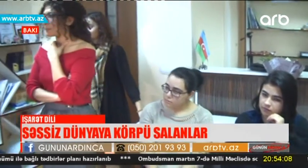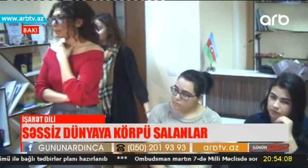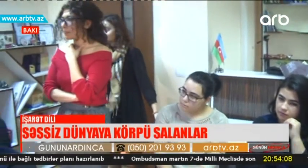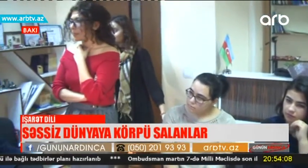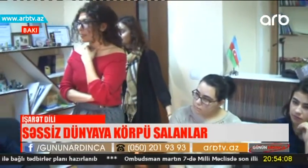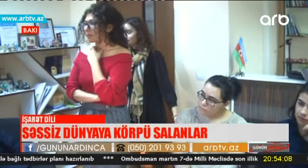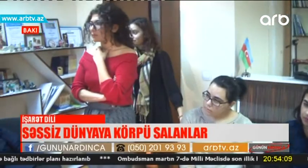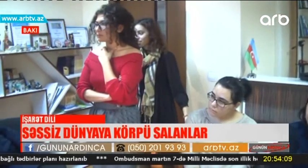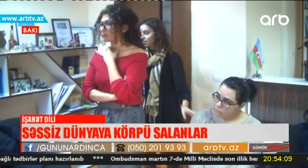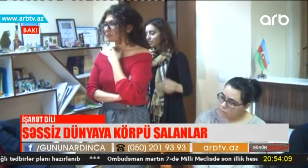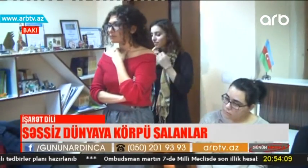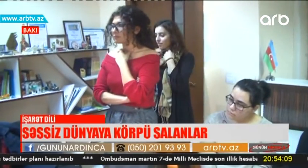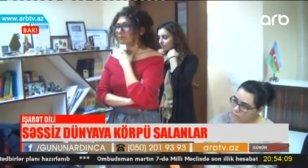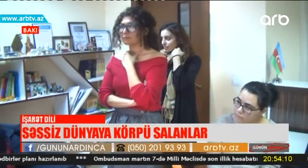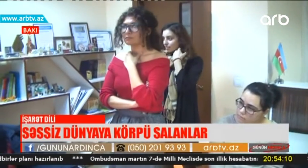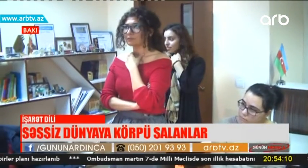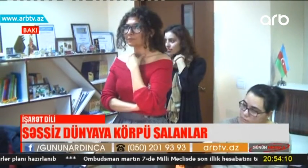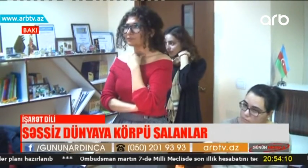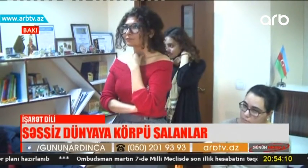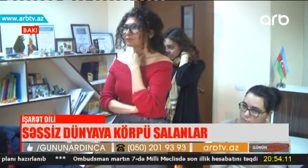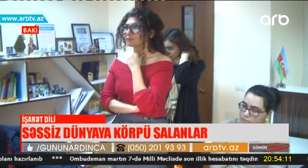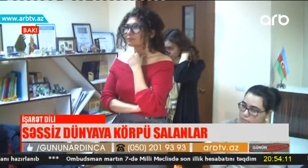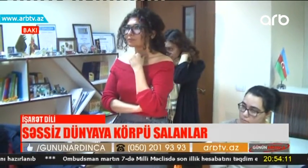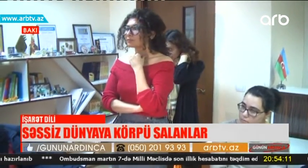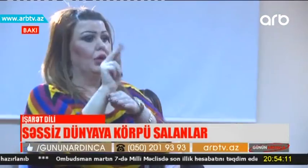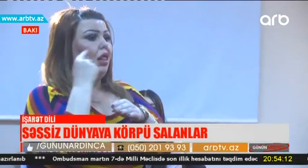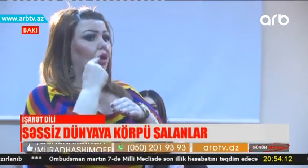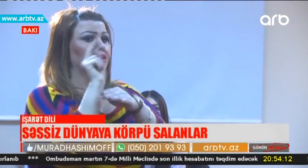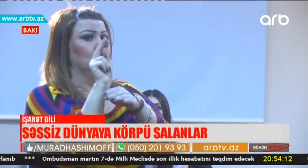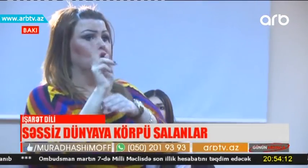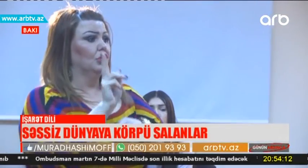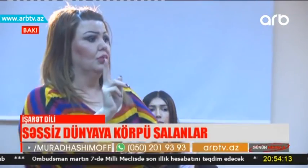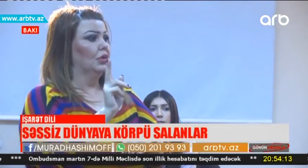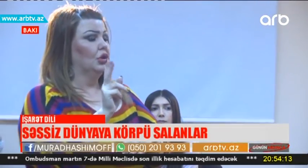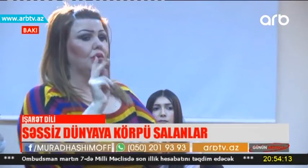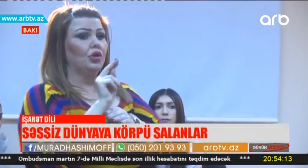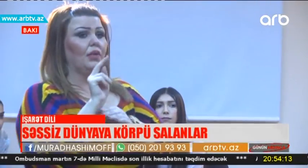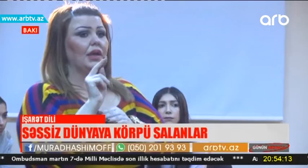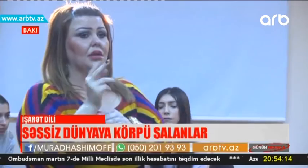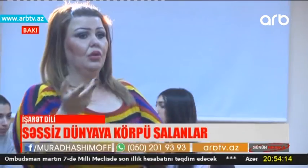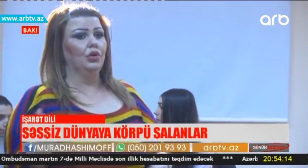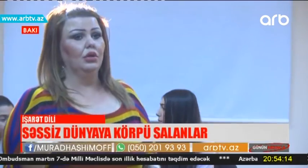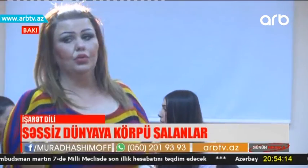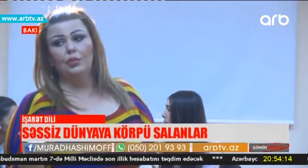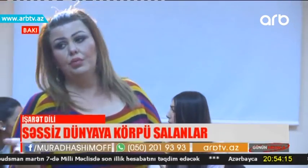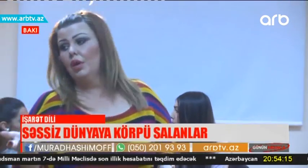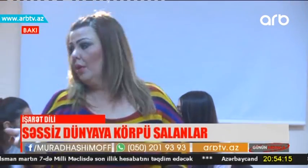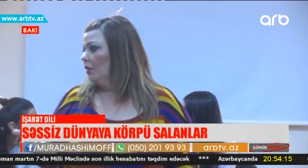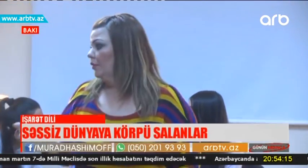şəxslərin işləmələrini təmin etmək üçün əllərindən gələn eləyirlər. Qeyd edək ki, normativə görə hər bir müəssisədə 25 işçidən